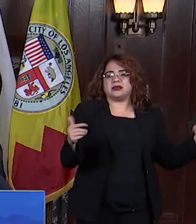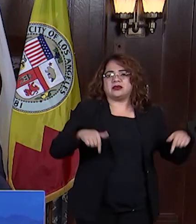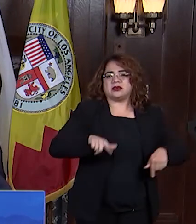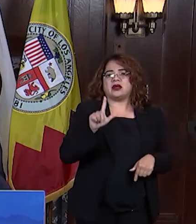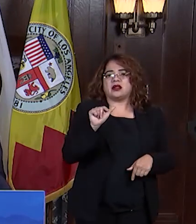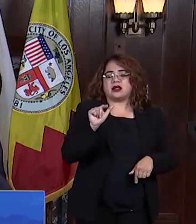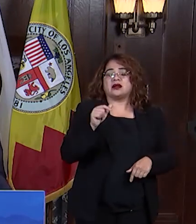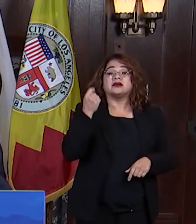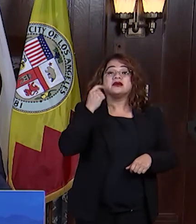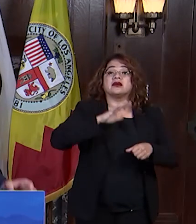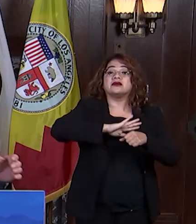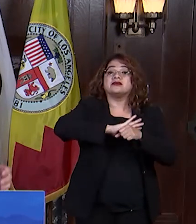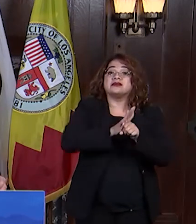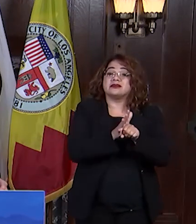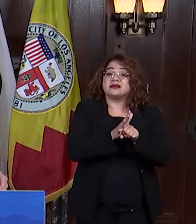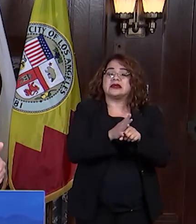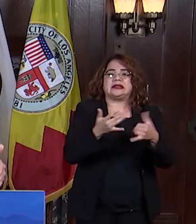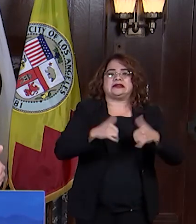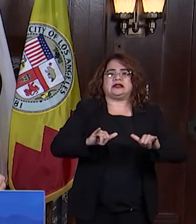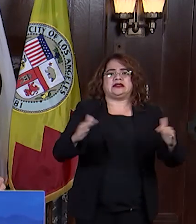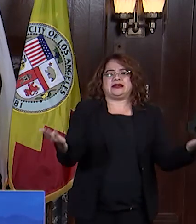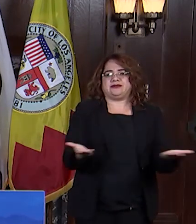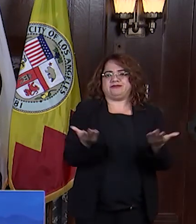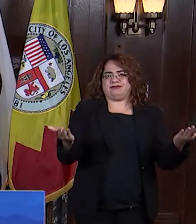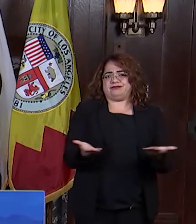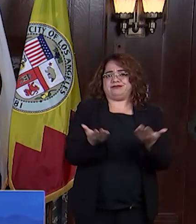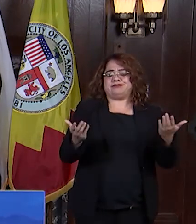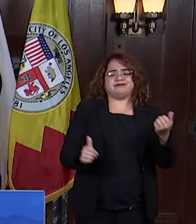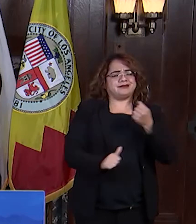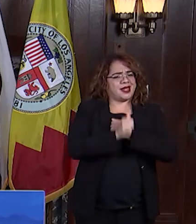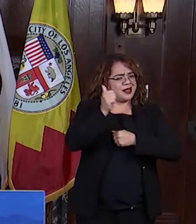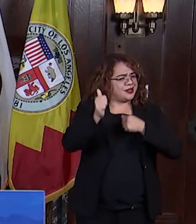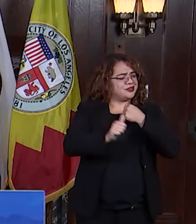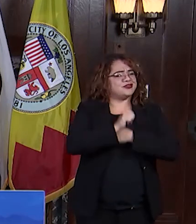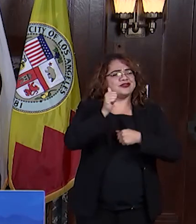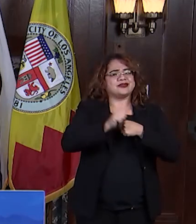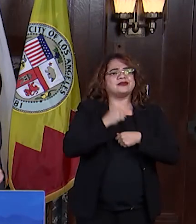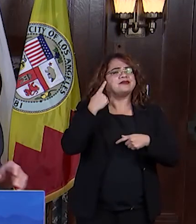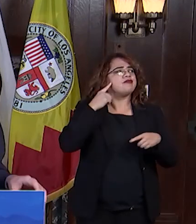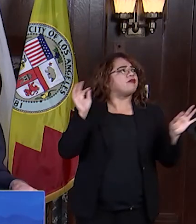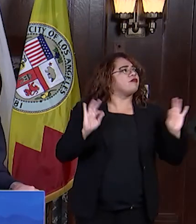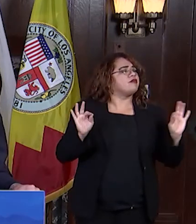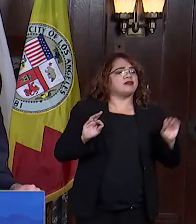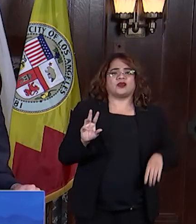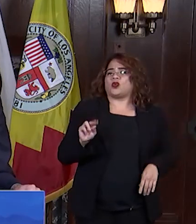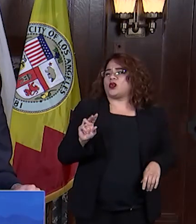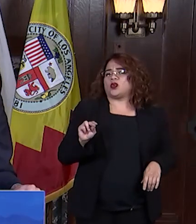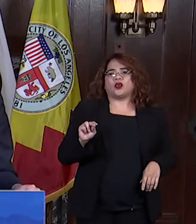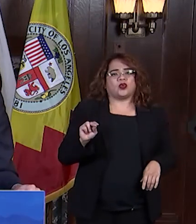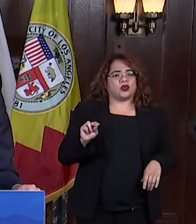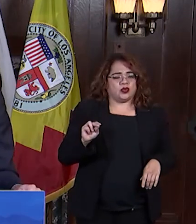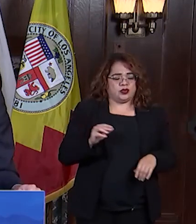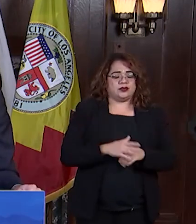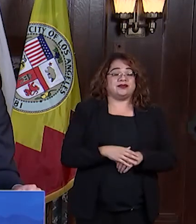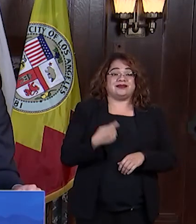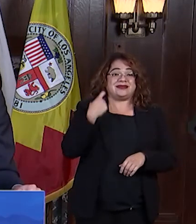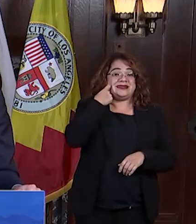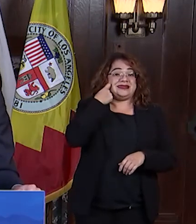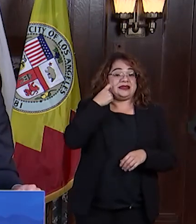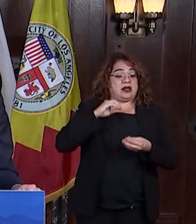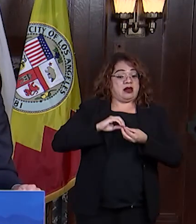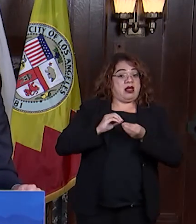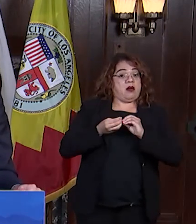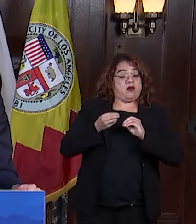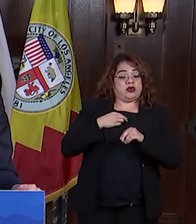el COVID-19 sigue presente y peligroso en nuestra ciudad. Recientemente, los números aquí en Los